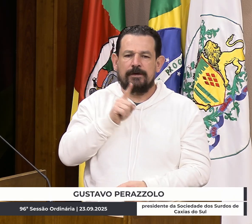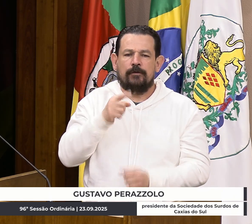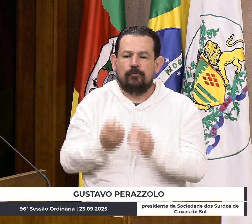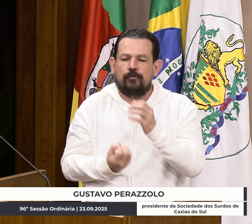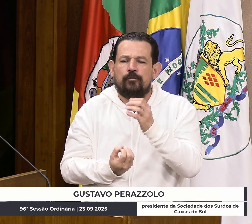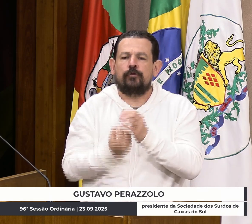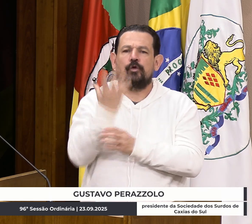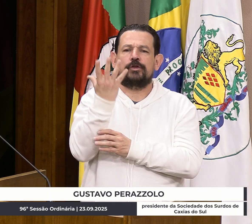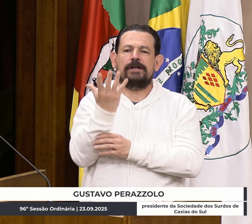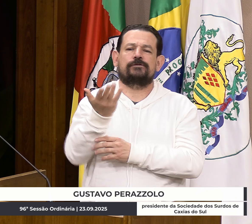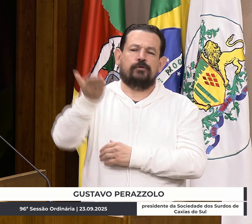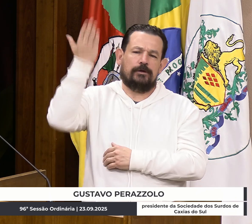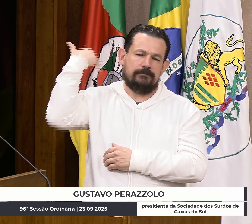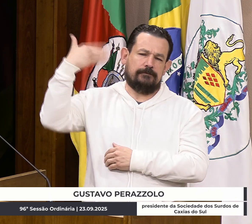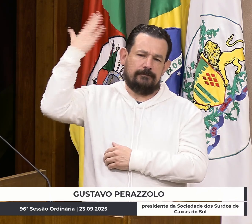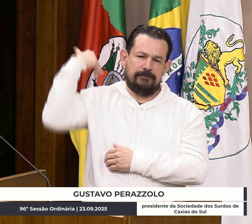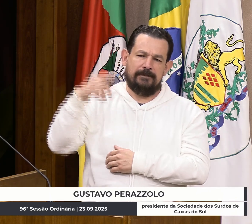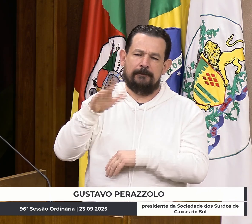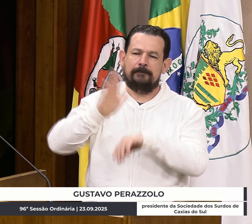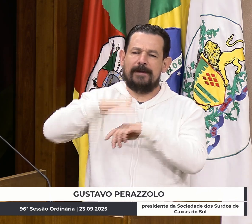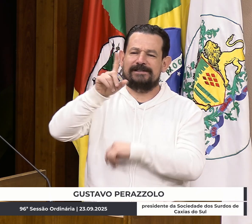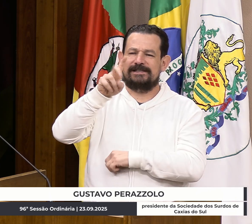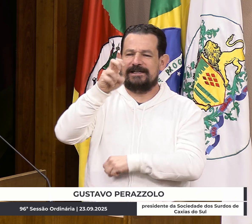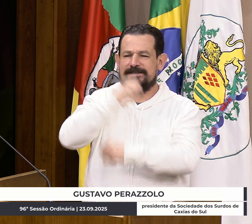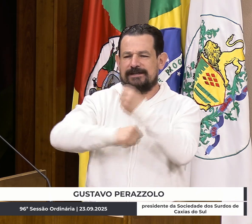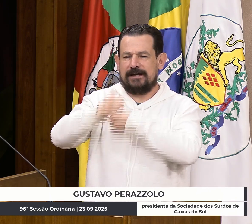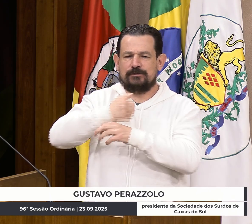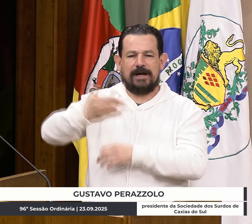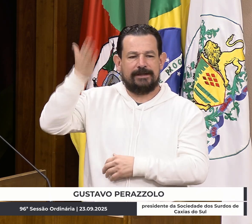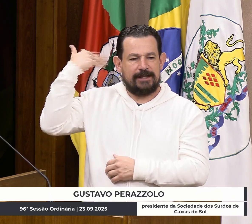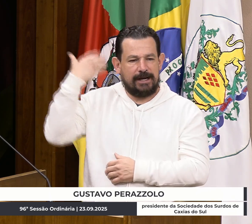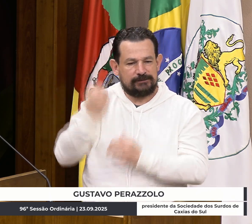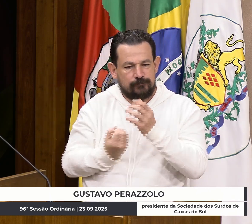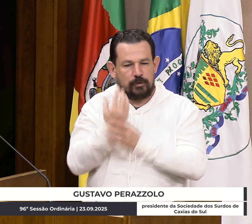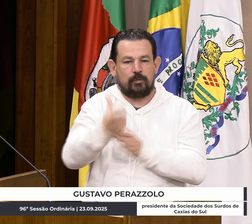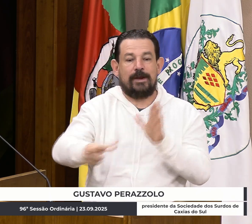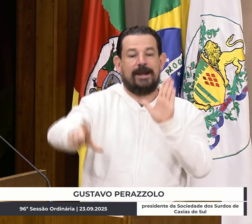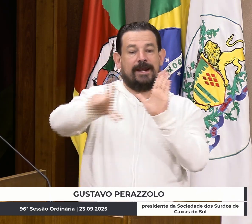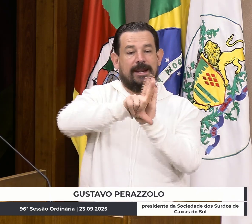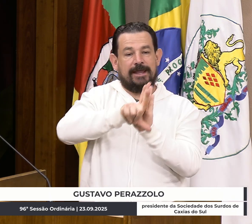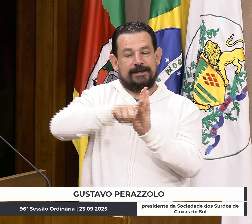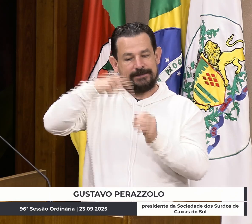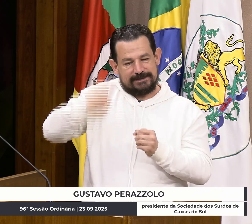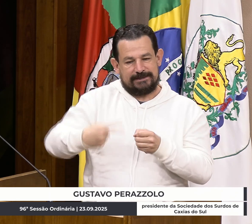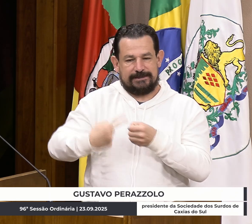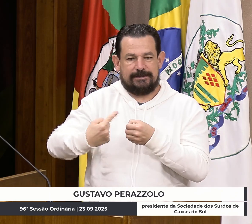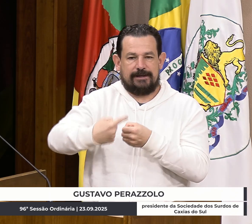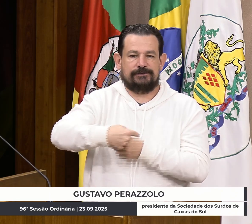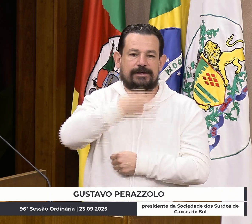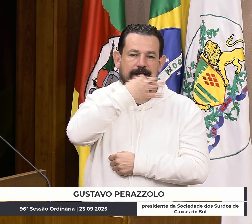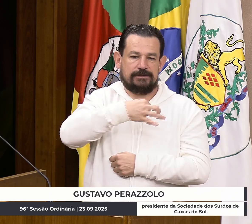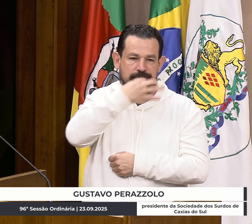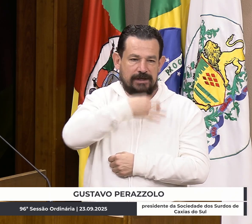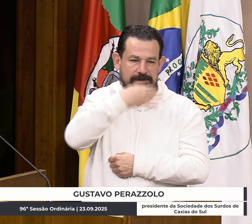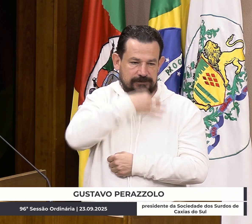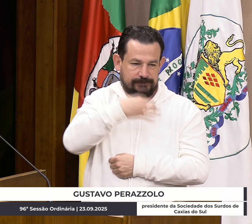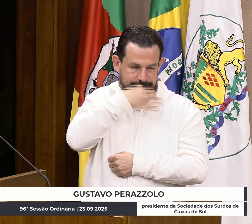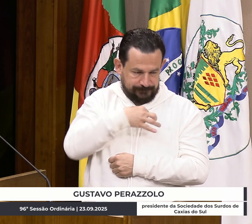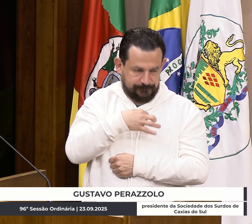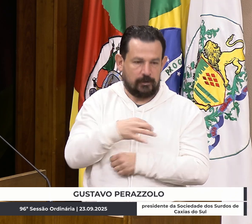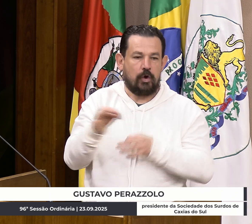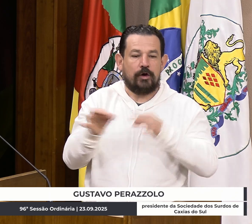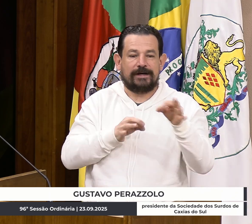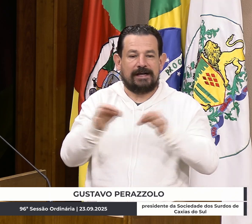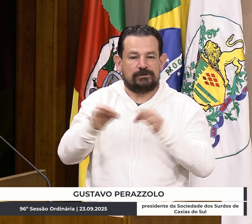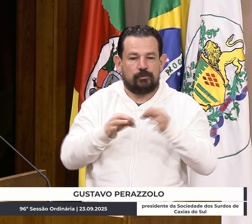para nós, é Setembro Azul, Setembro Surdo. Há mais de 15 anos atrás, foi criada através de uma lei da